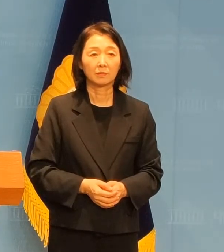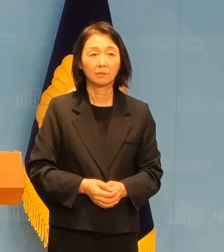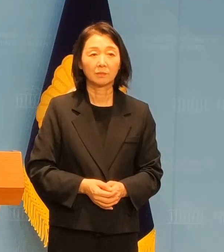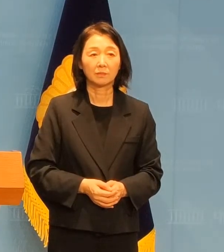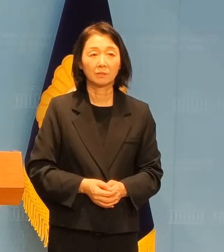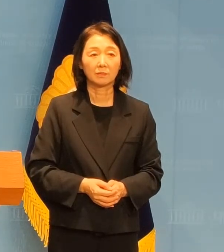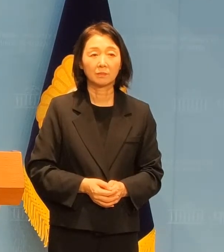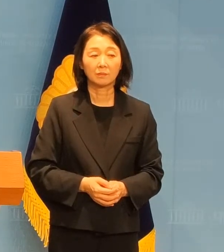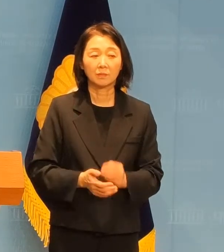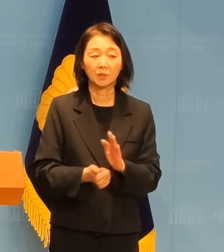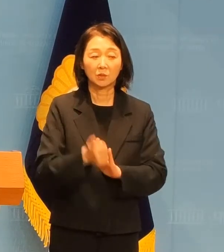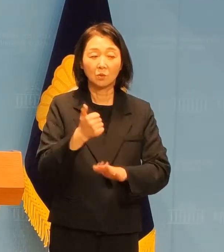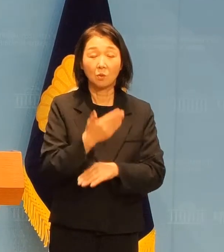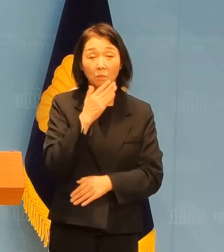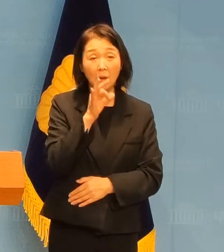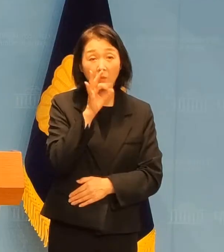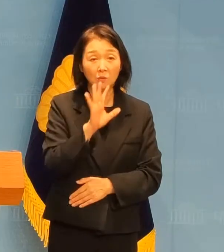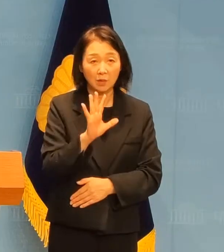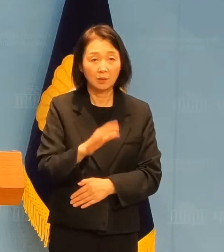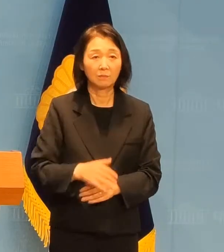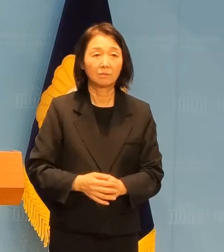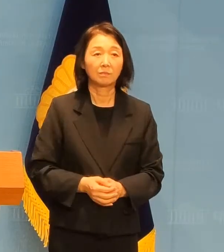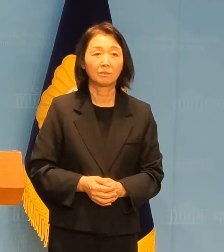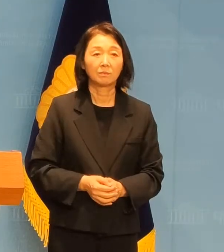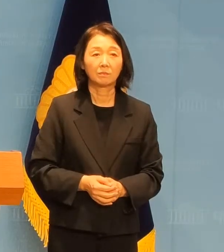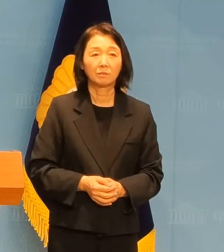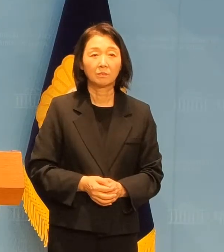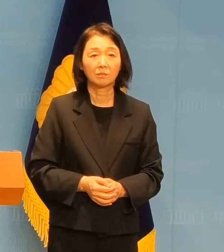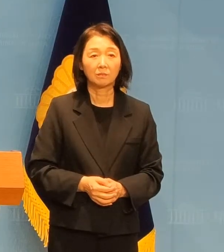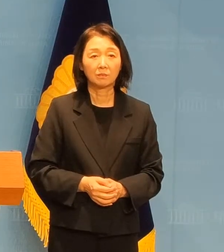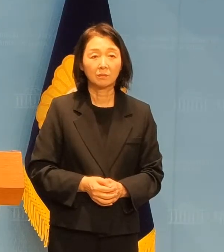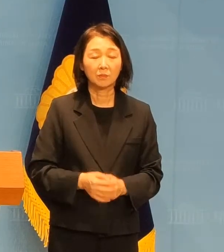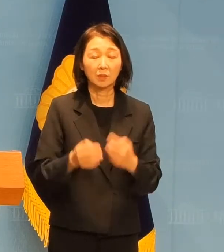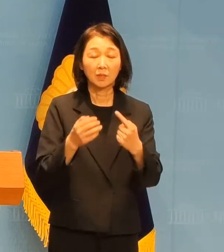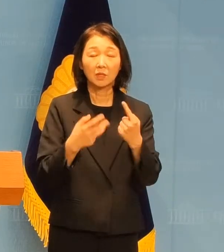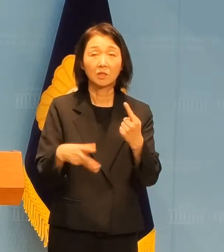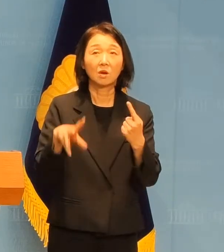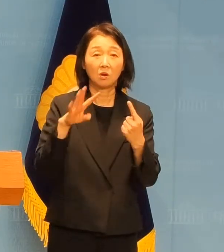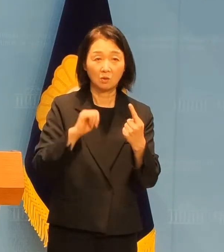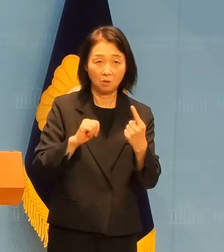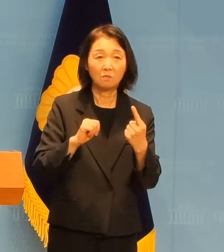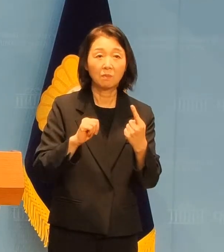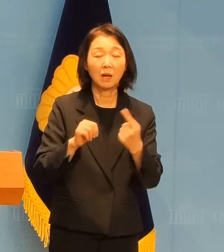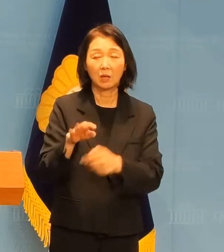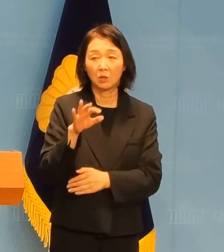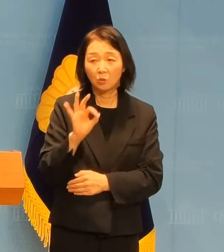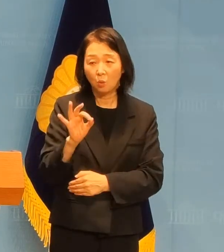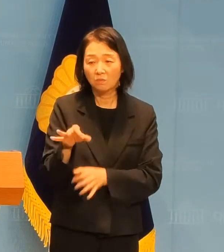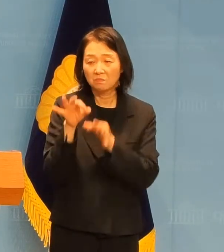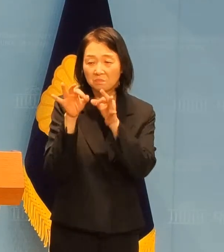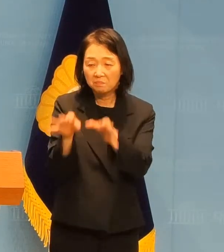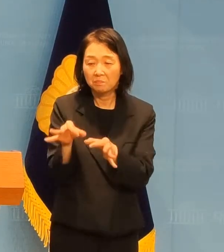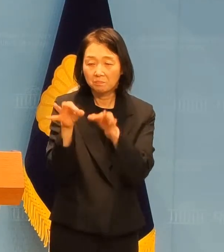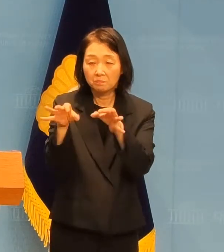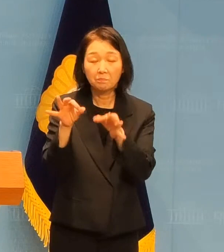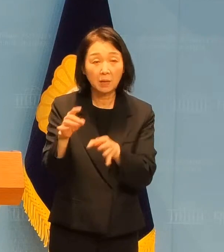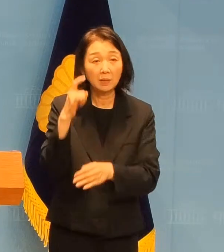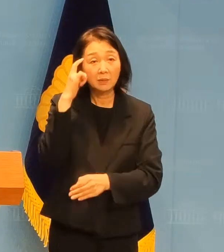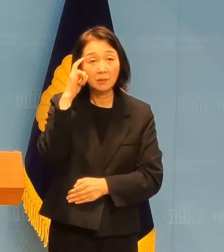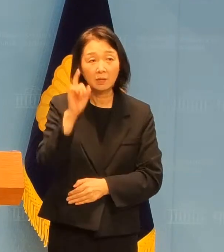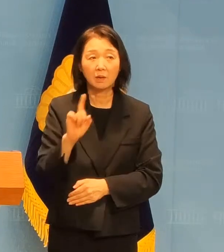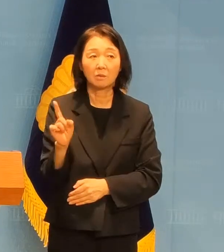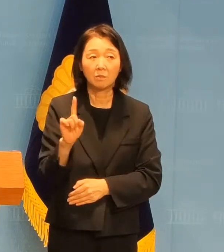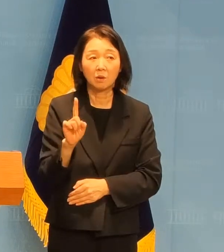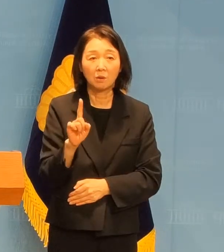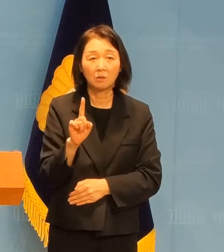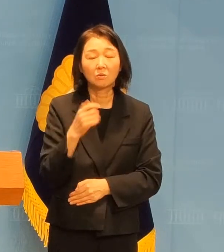성공 가능성이 지극히 낮은 시추공에 개당 1천억에 달하는 천문학적 비용을 쏟아붓겠다는 발상은